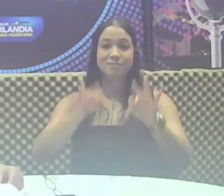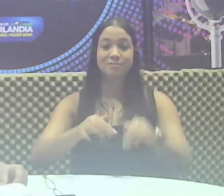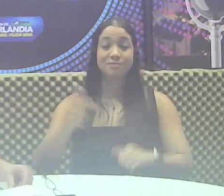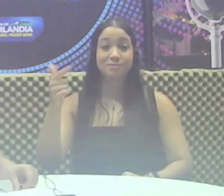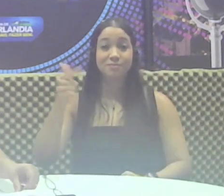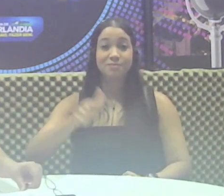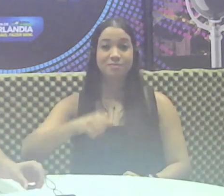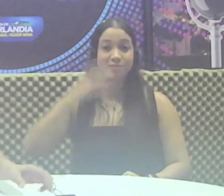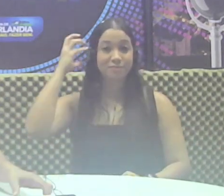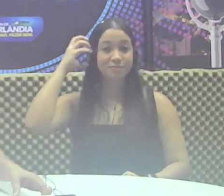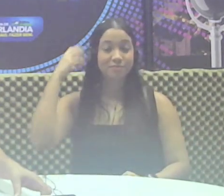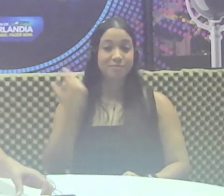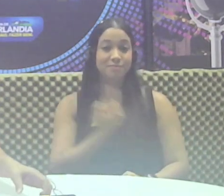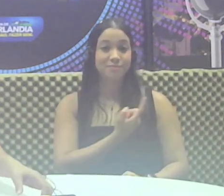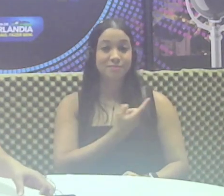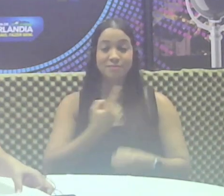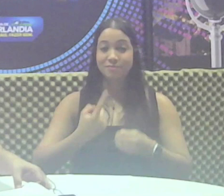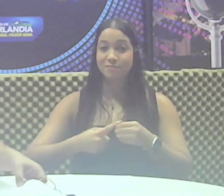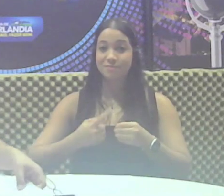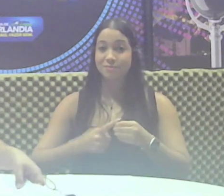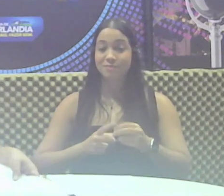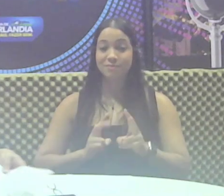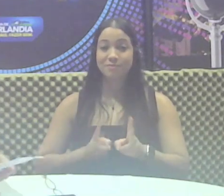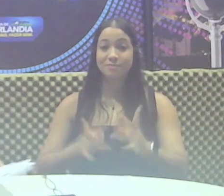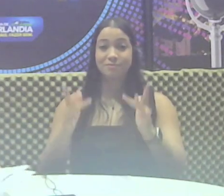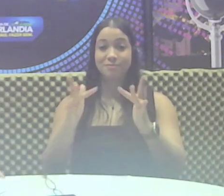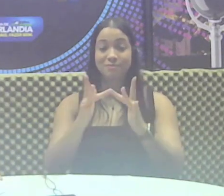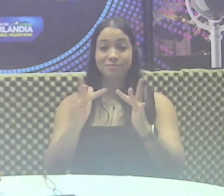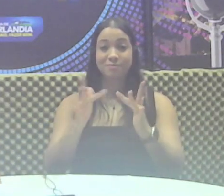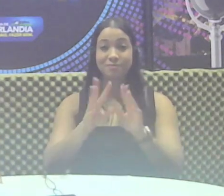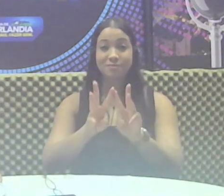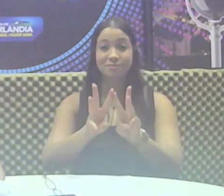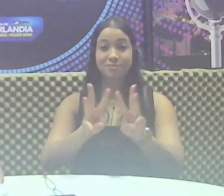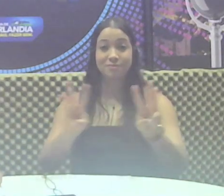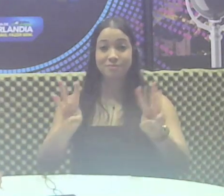Fica por aqui mais uma edição do programa da Rádio Nossa Cidade.